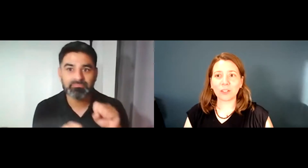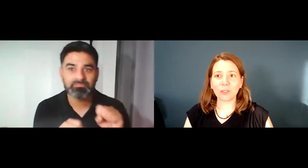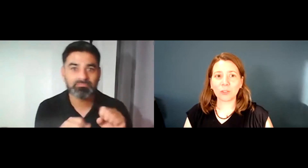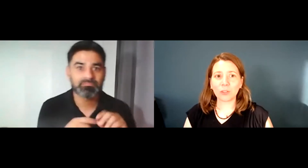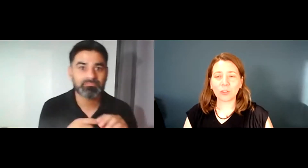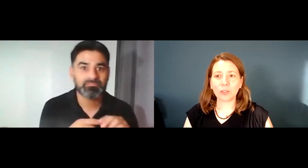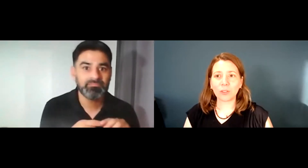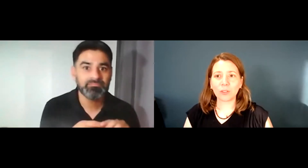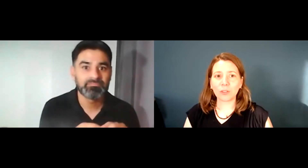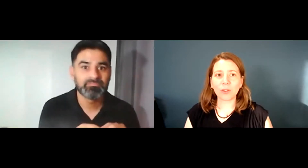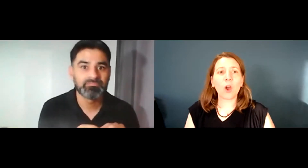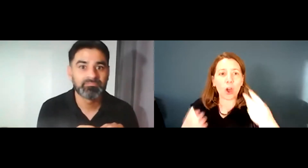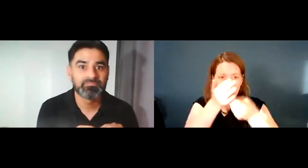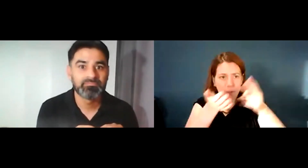Repetilo, Javi.